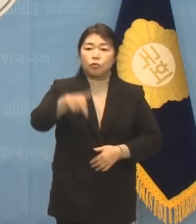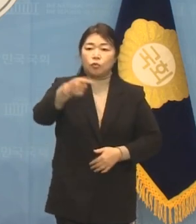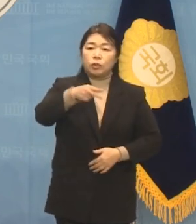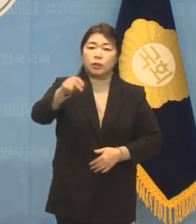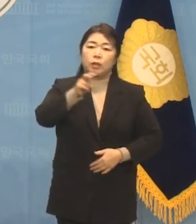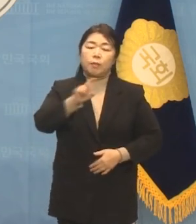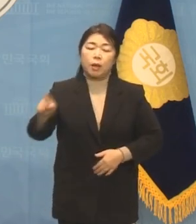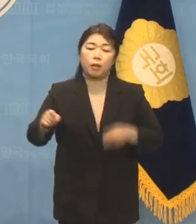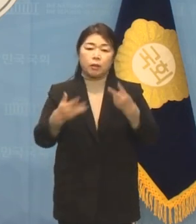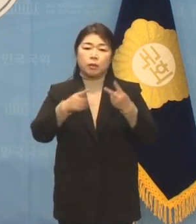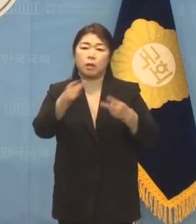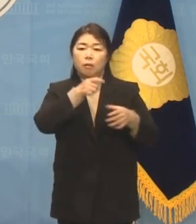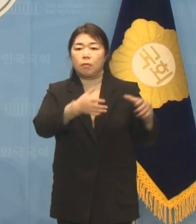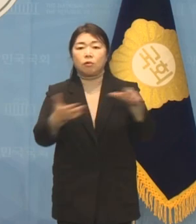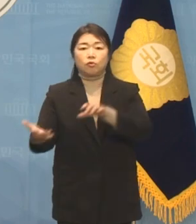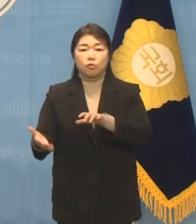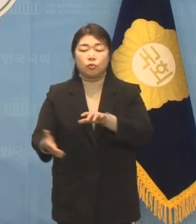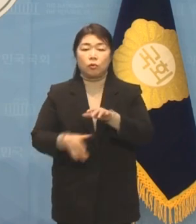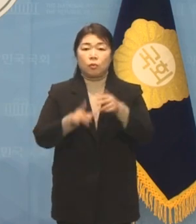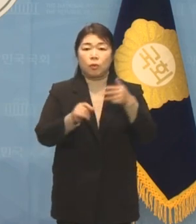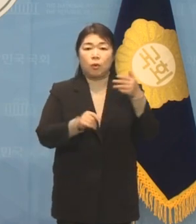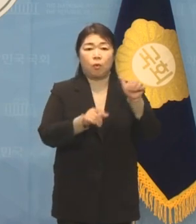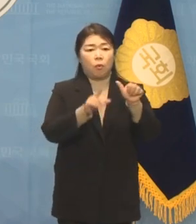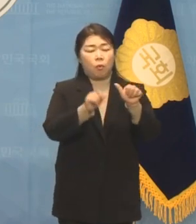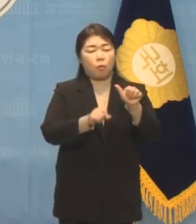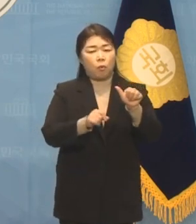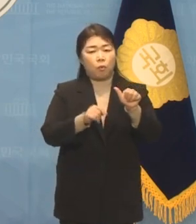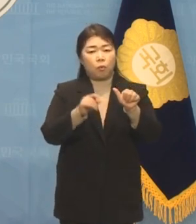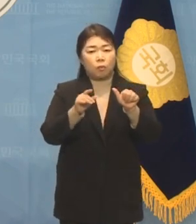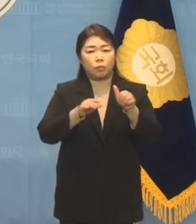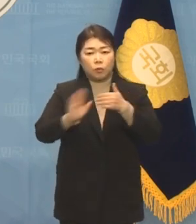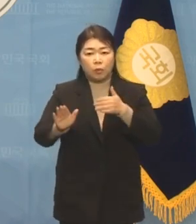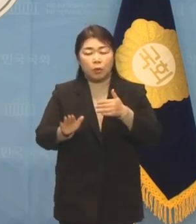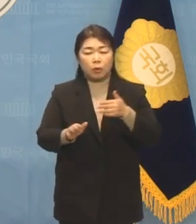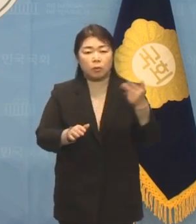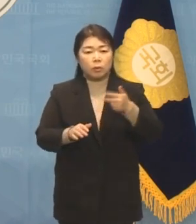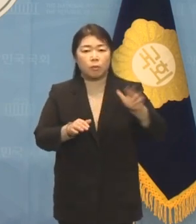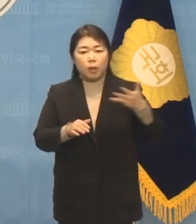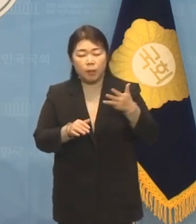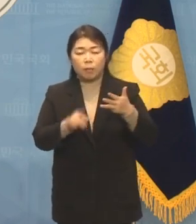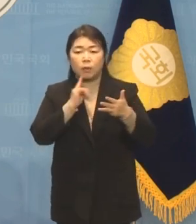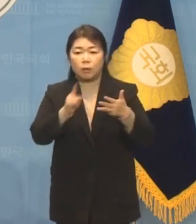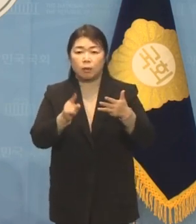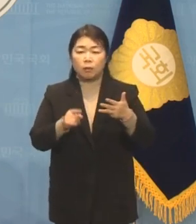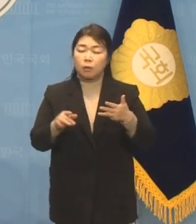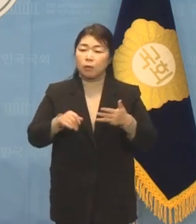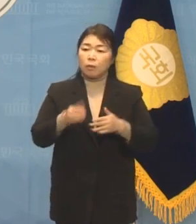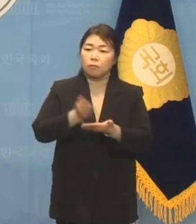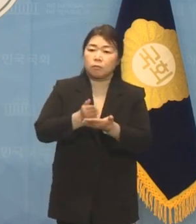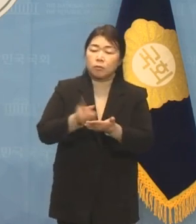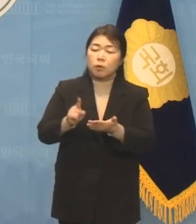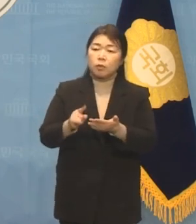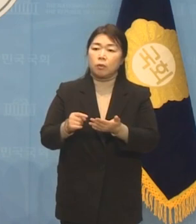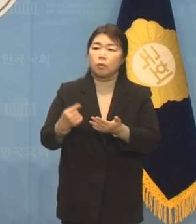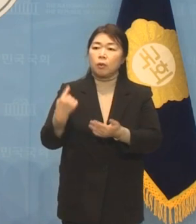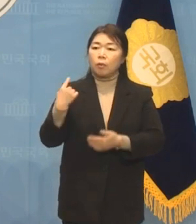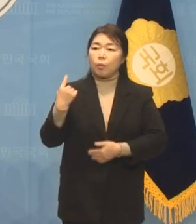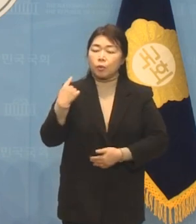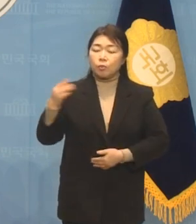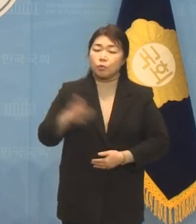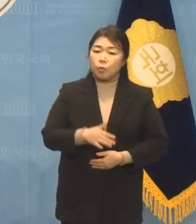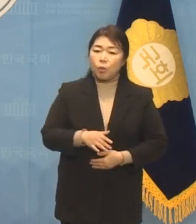방류 5일부터 7,800톤 기사를 보도했습니다. 앵커가 도쿄전력은 어제부터 오염수